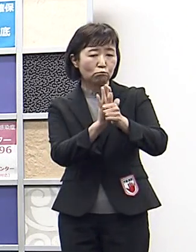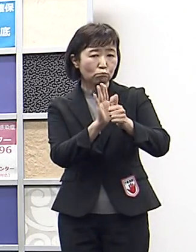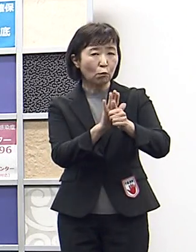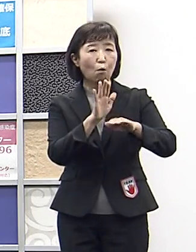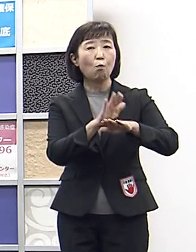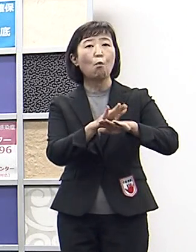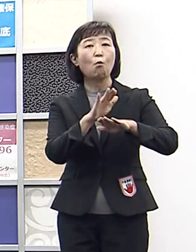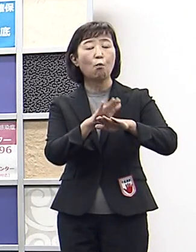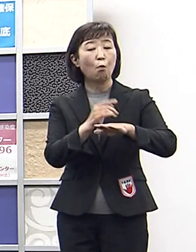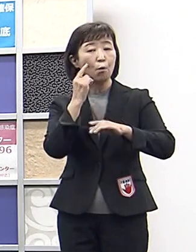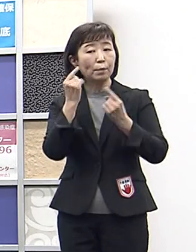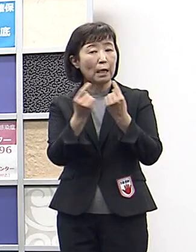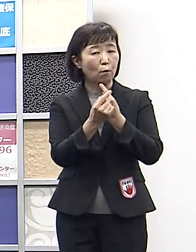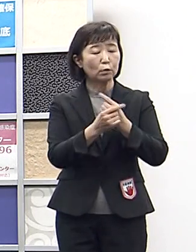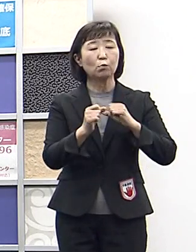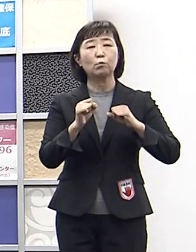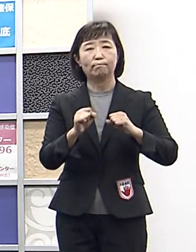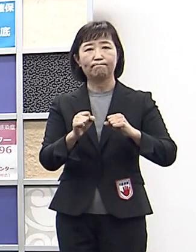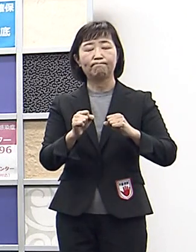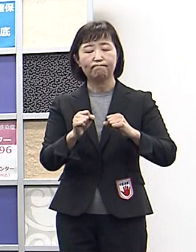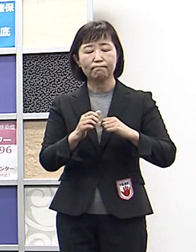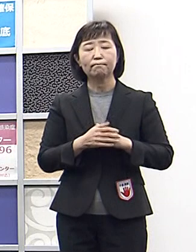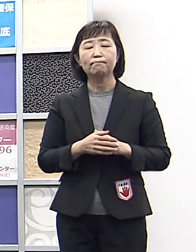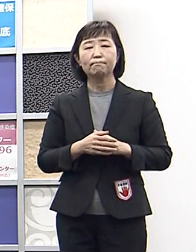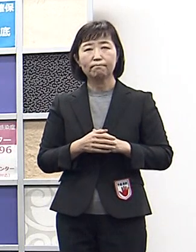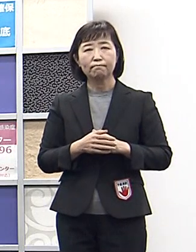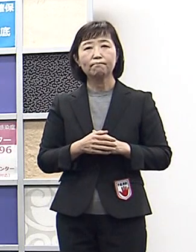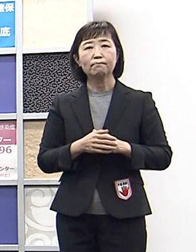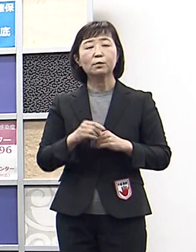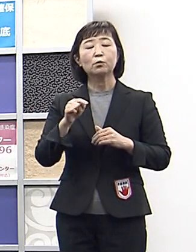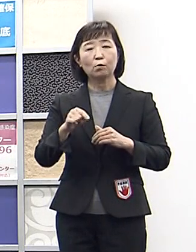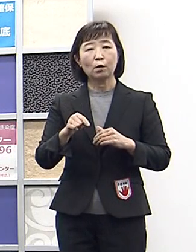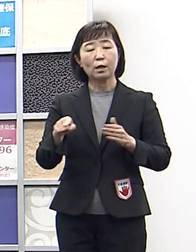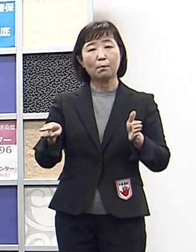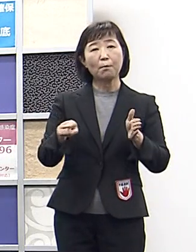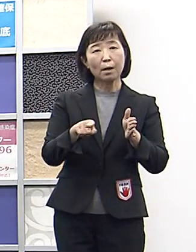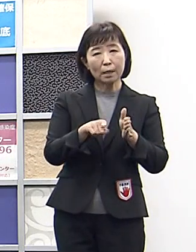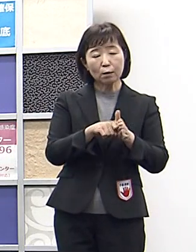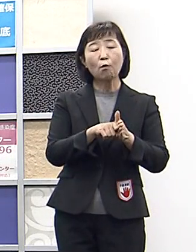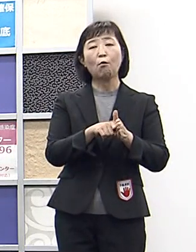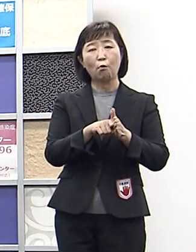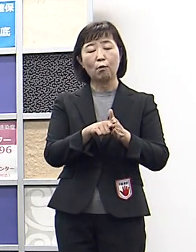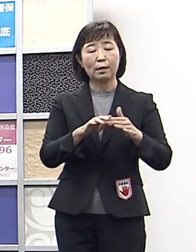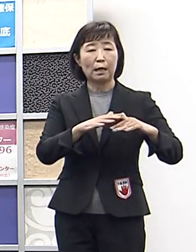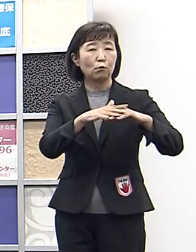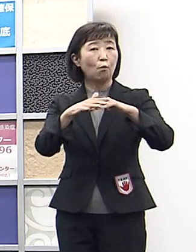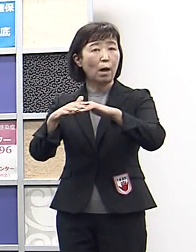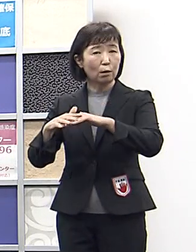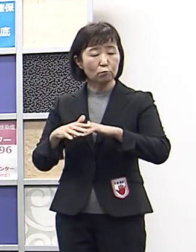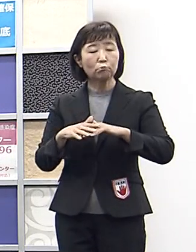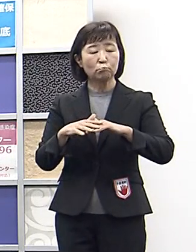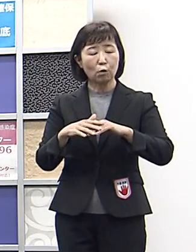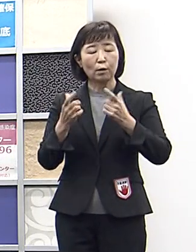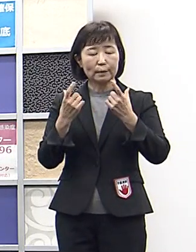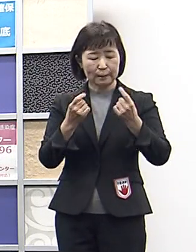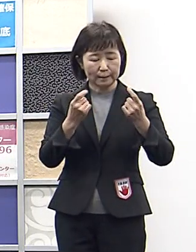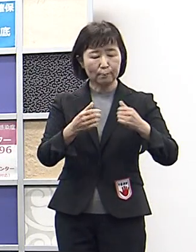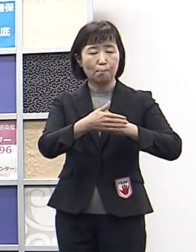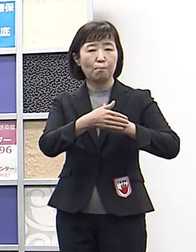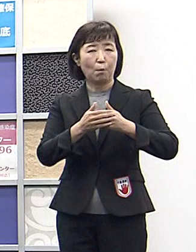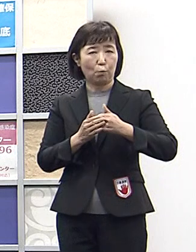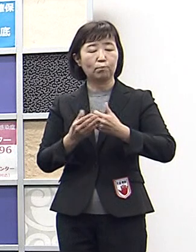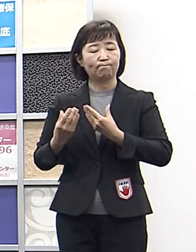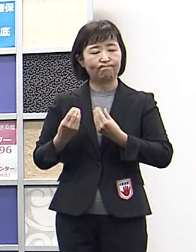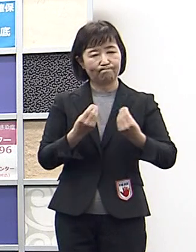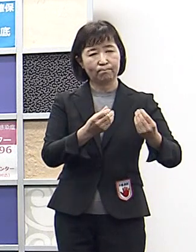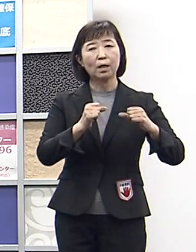見直しつつ培われてきました三角体制あるいはネットワークを引き続き生かしていくためこれ